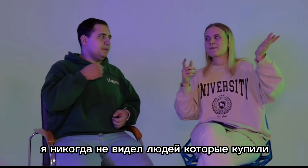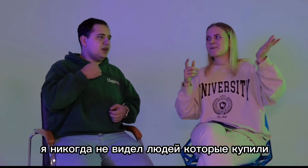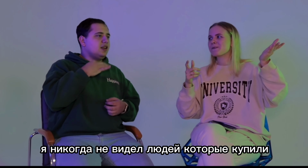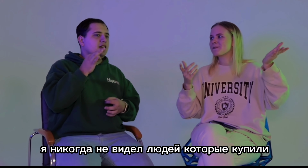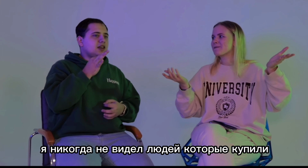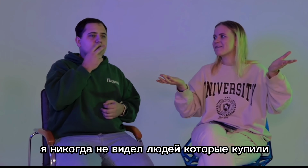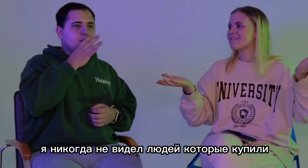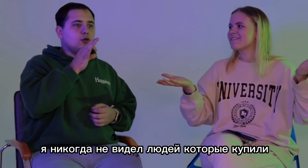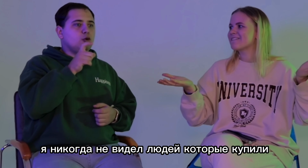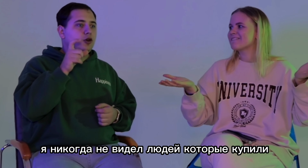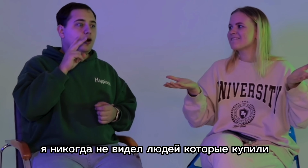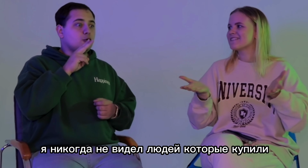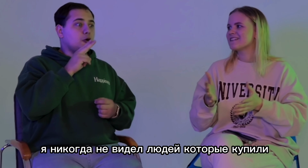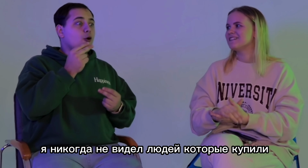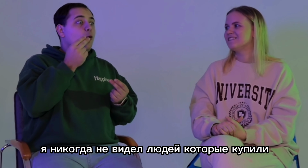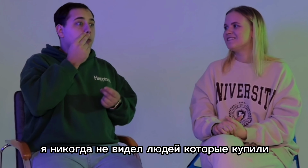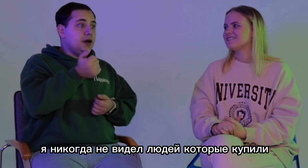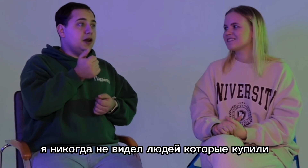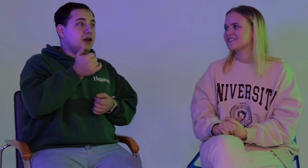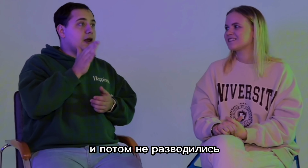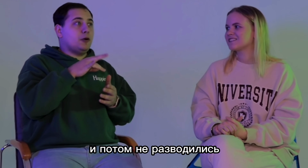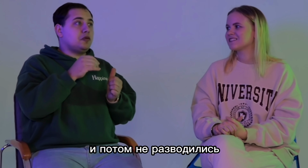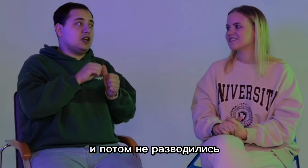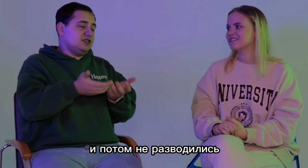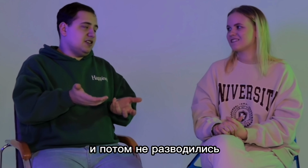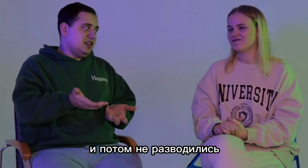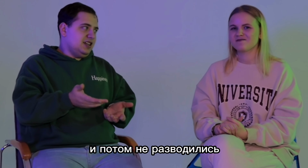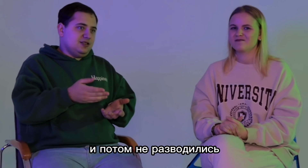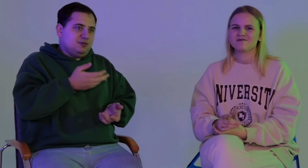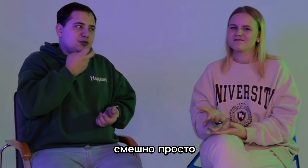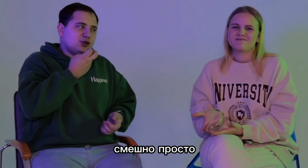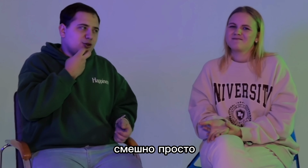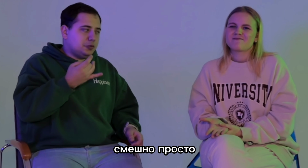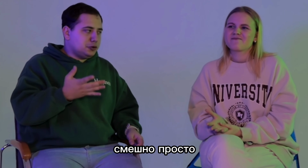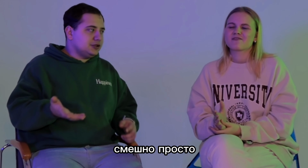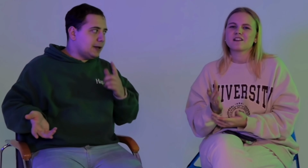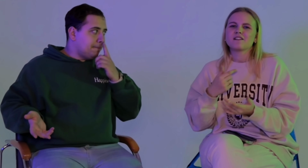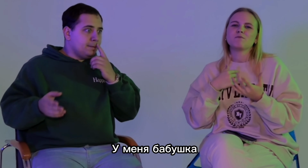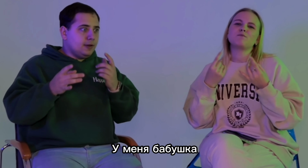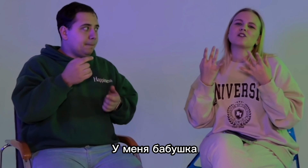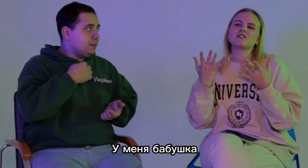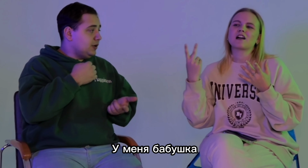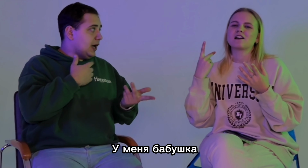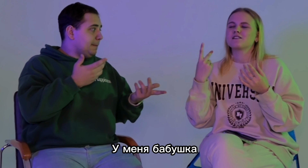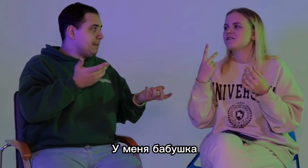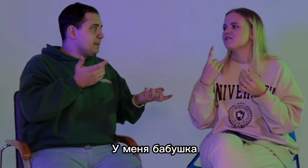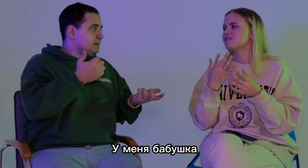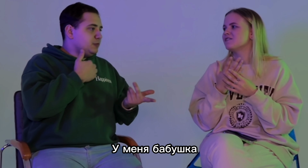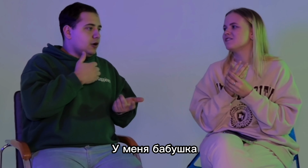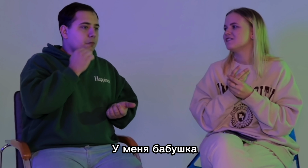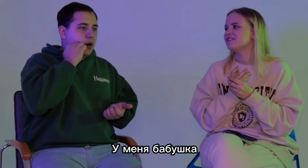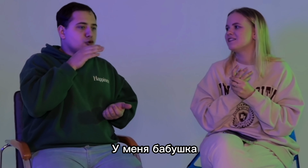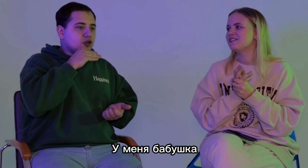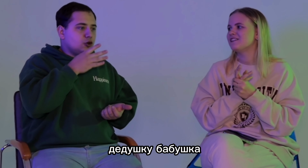Я никогда не видел людей, которые купили и потом не разводились. Смешно просто. Ну вот так. Не, бабушку,